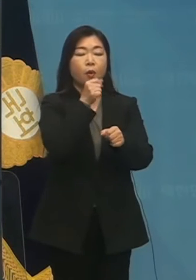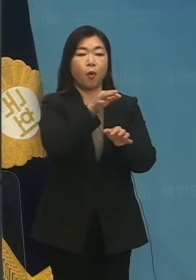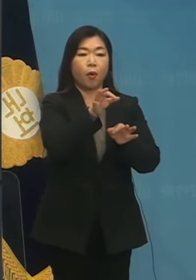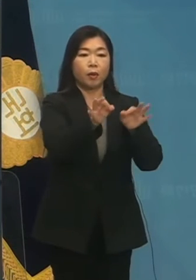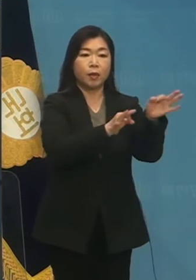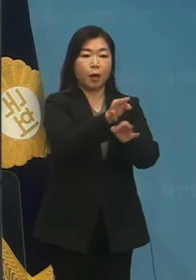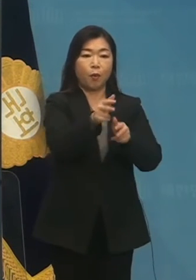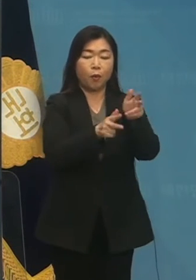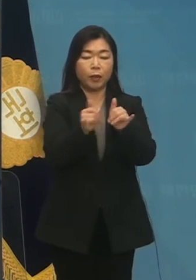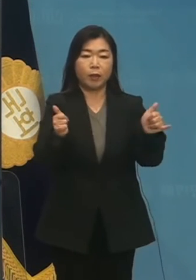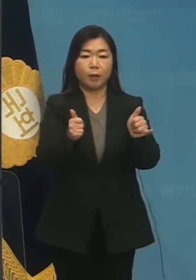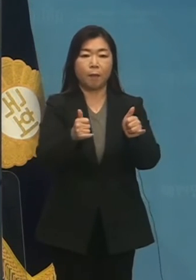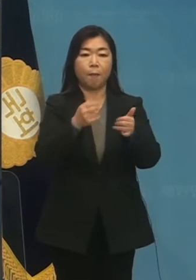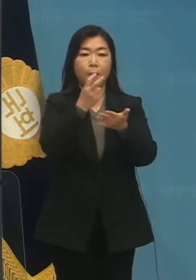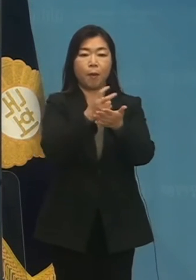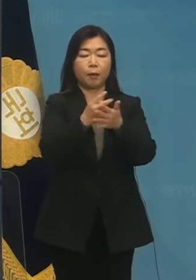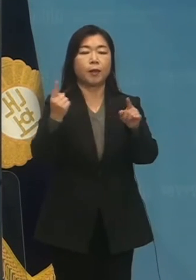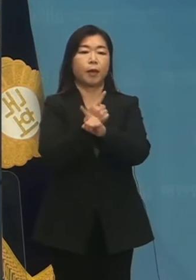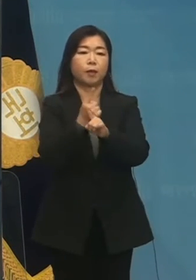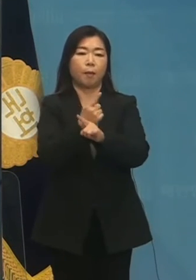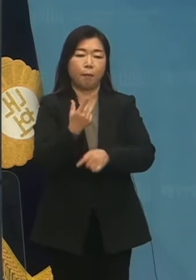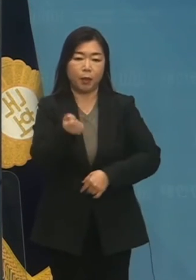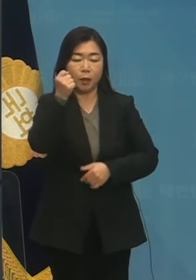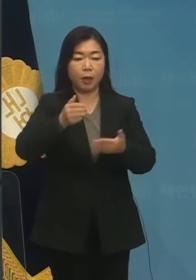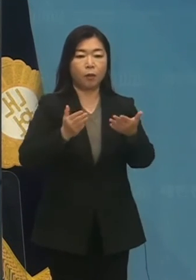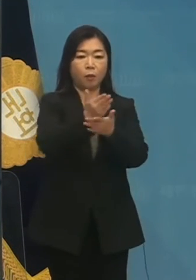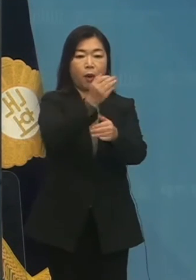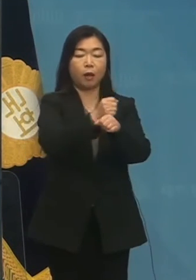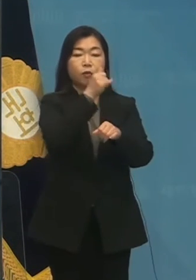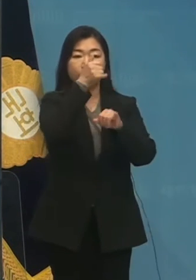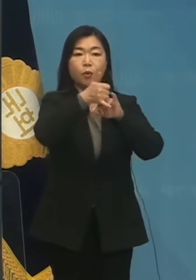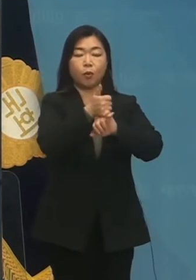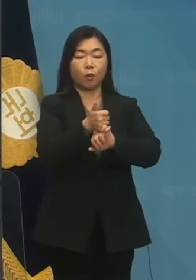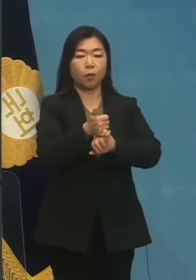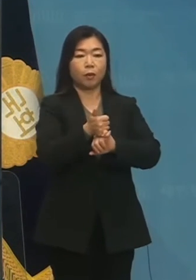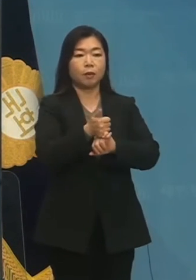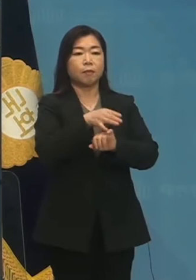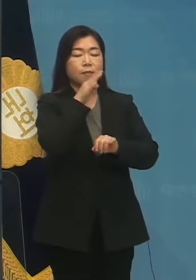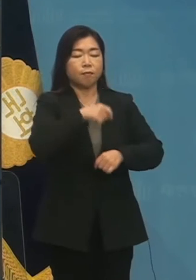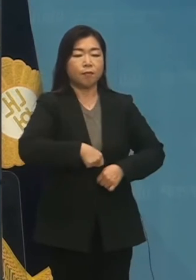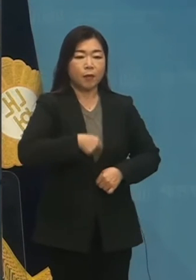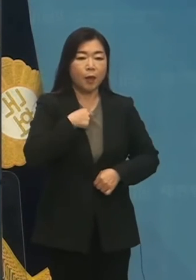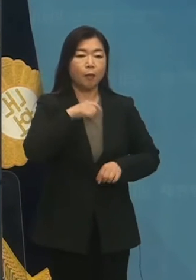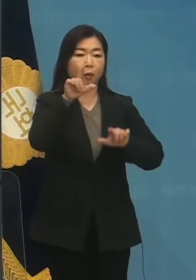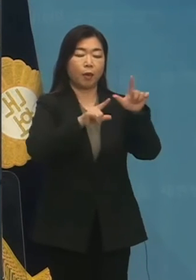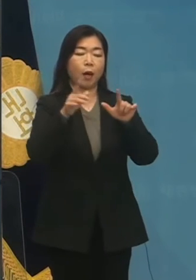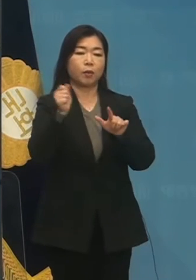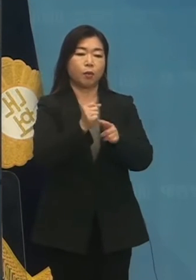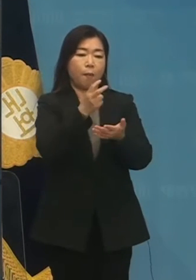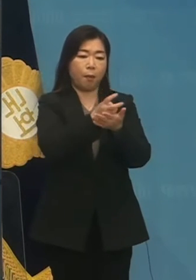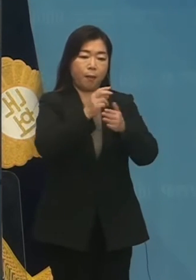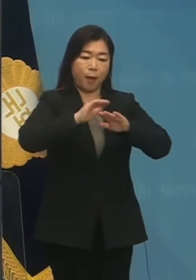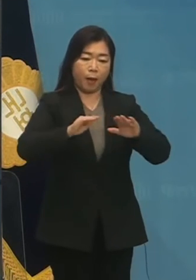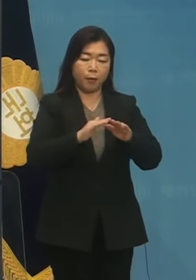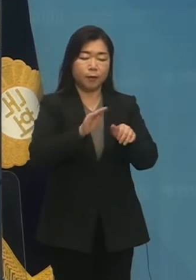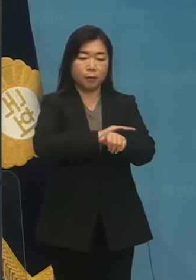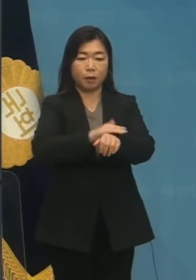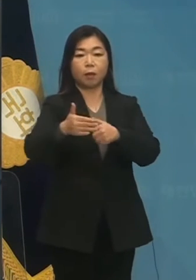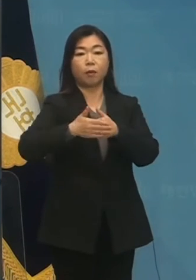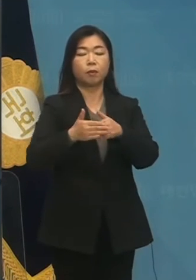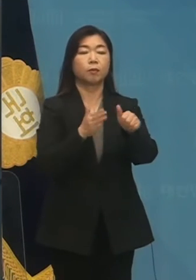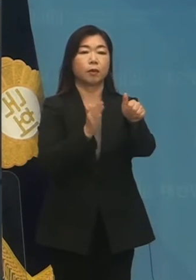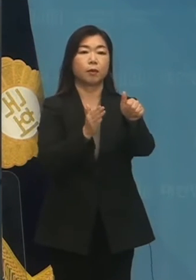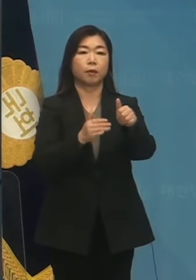소상공인법 개정안이 하루빨리 국회를 통과할 수 있도록 진정성 있는 자세로 법안 처리에 협조해